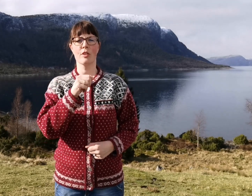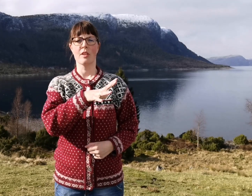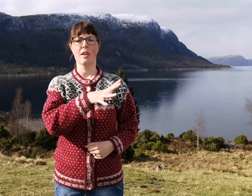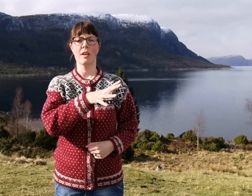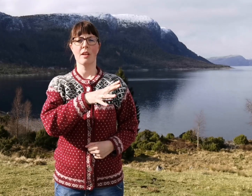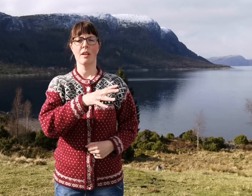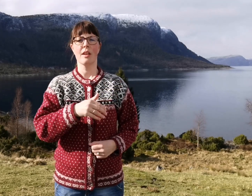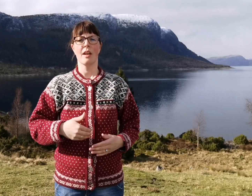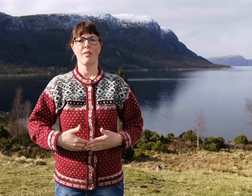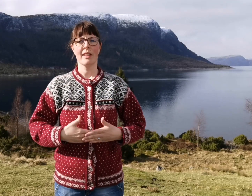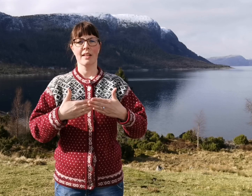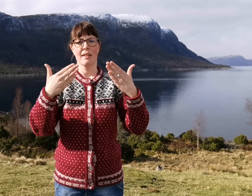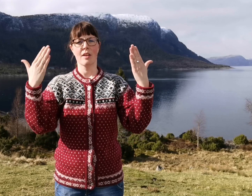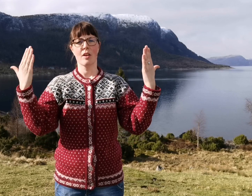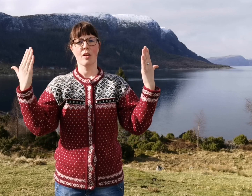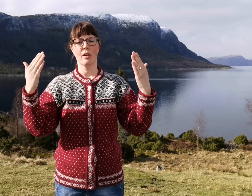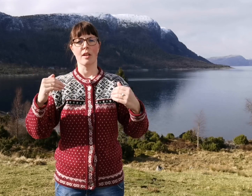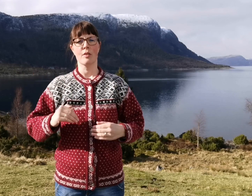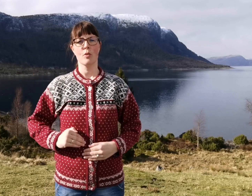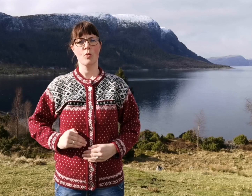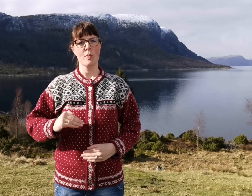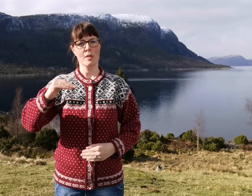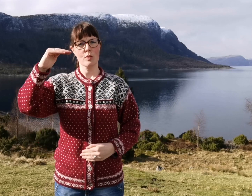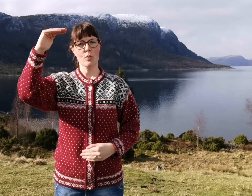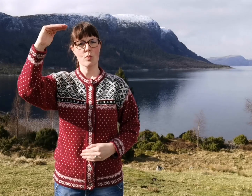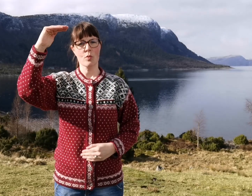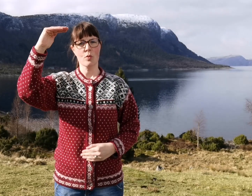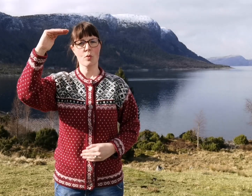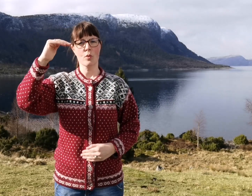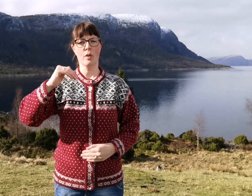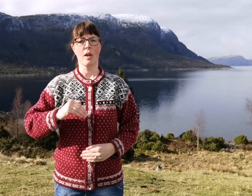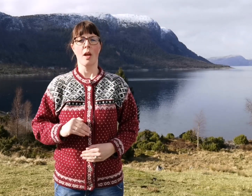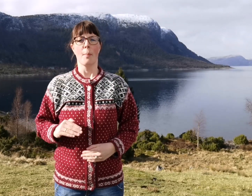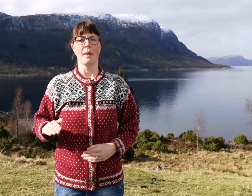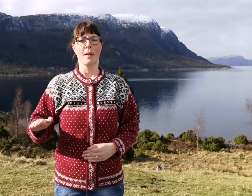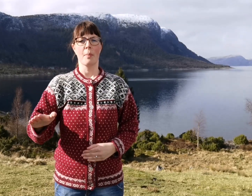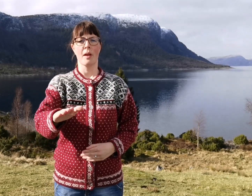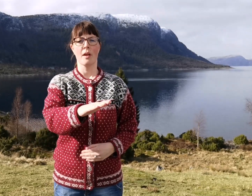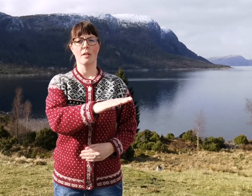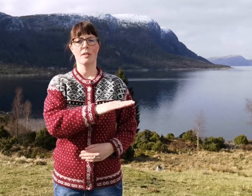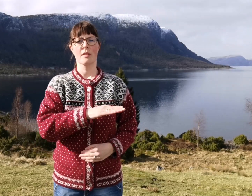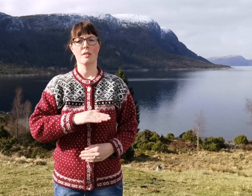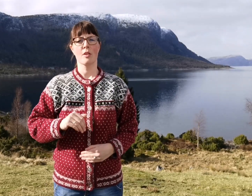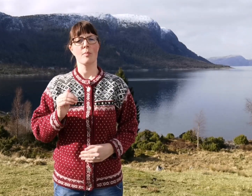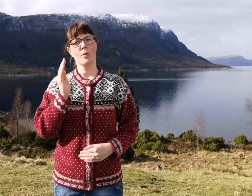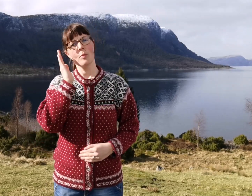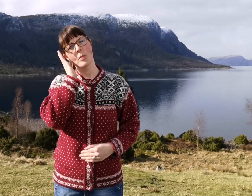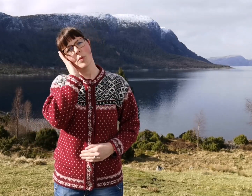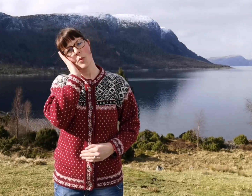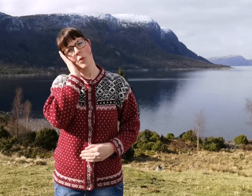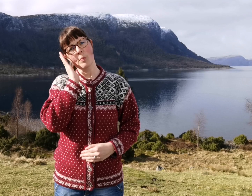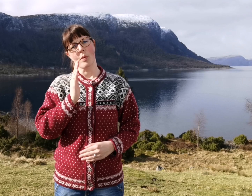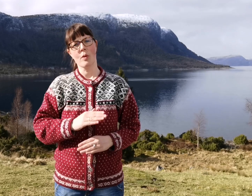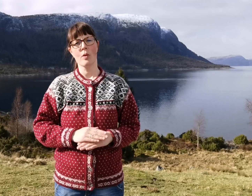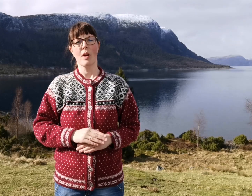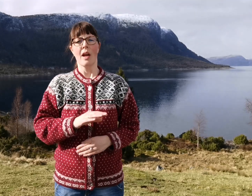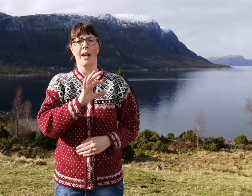flytte vekk den dagen du blir stor. Men den plassen som du bor på er